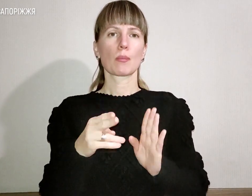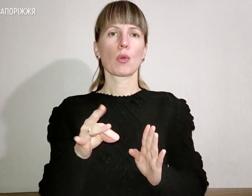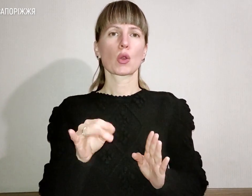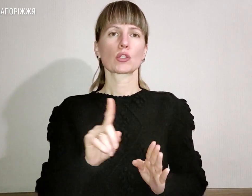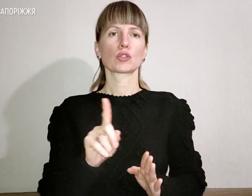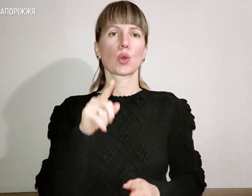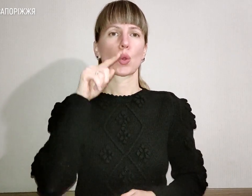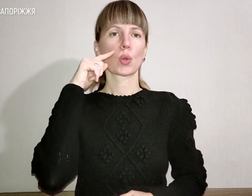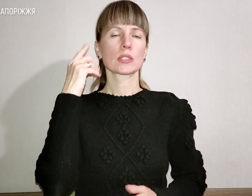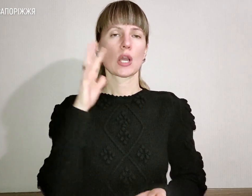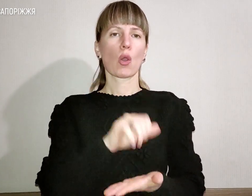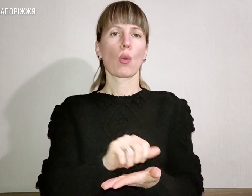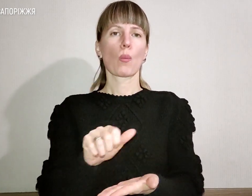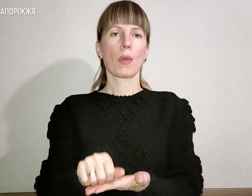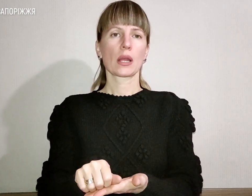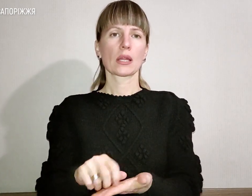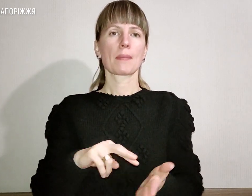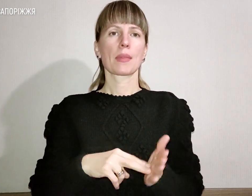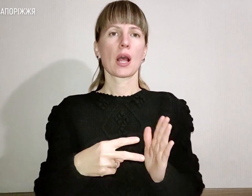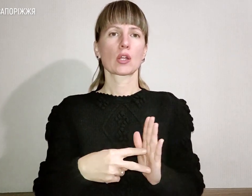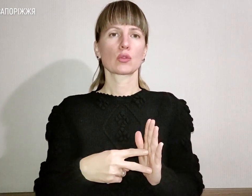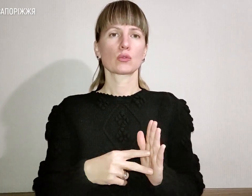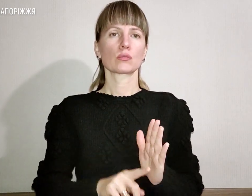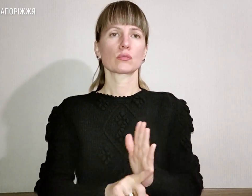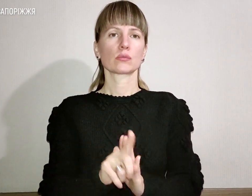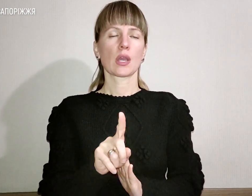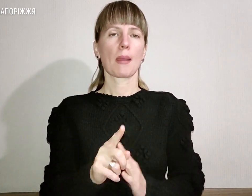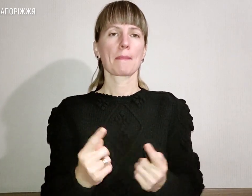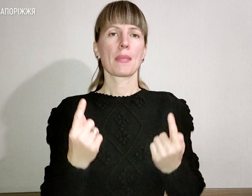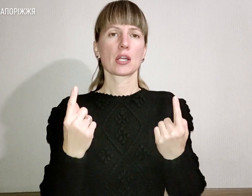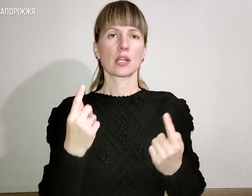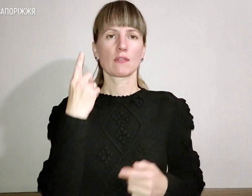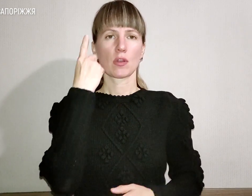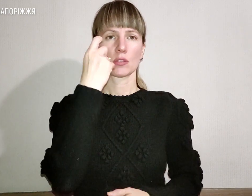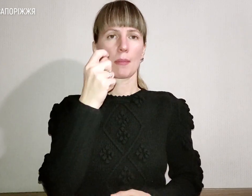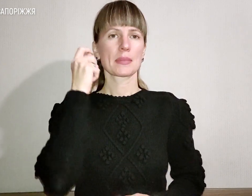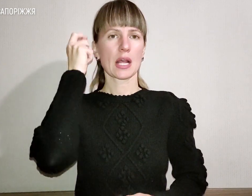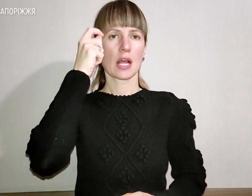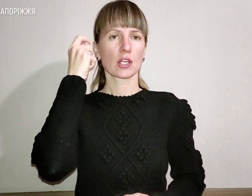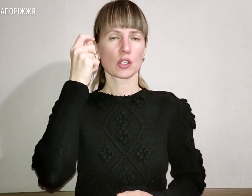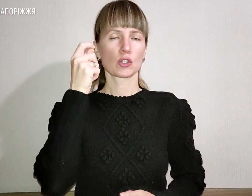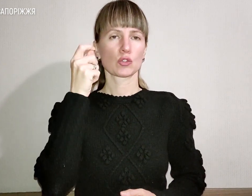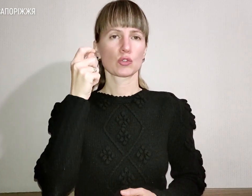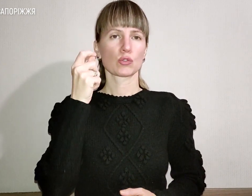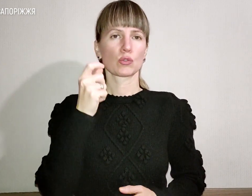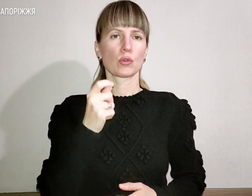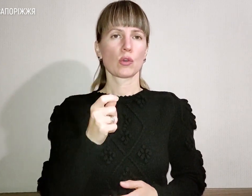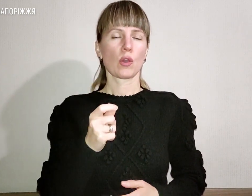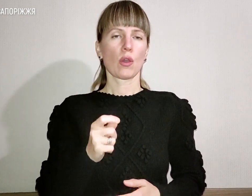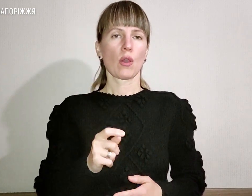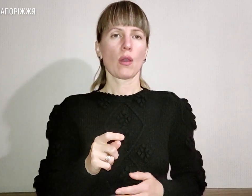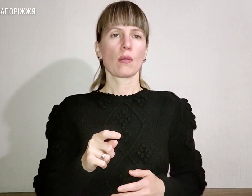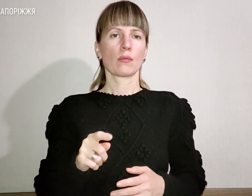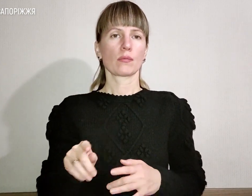російські окупанти планують запустити масштабну інформаційно-психологічну операцію. Спочатку агресор